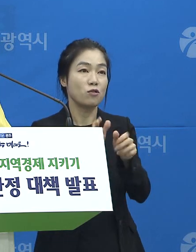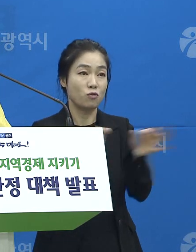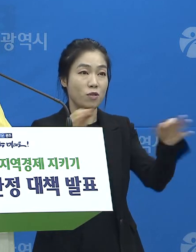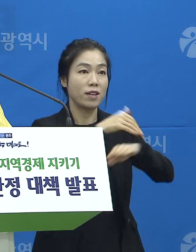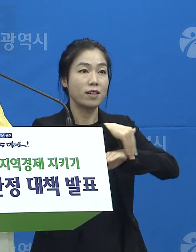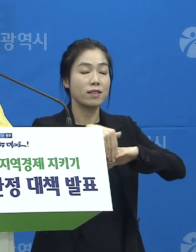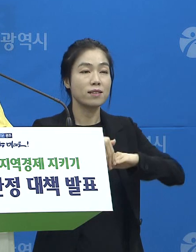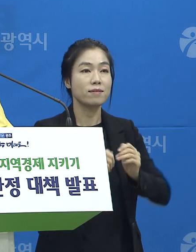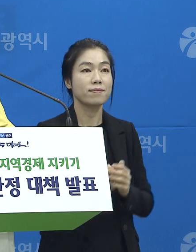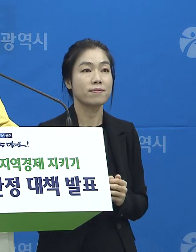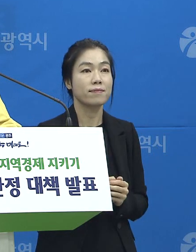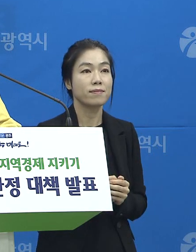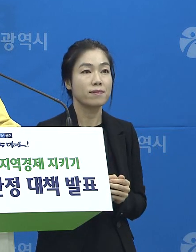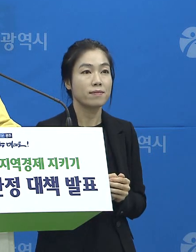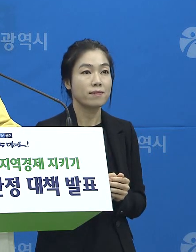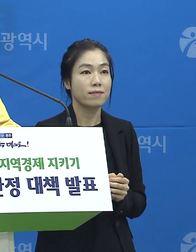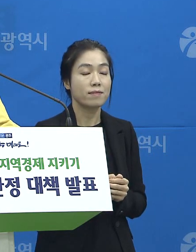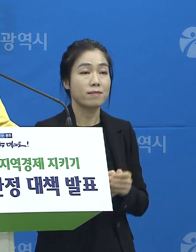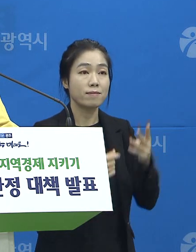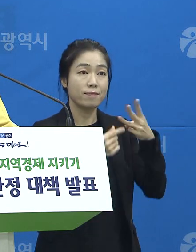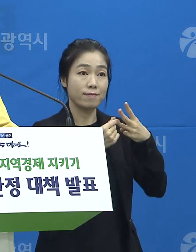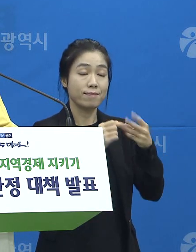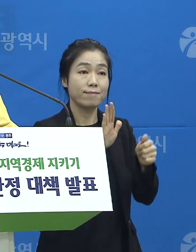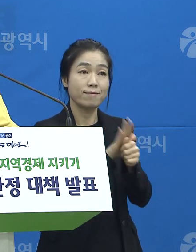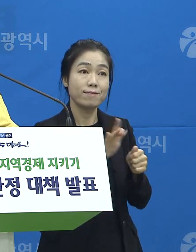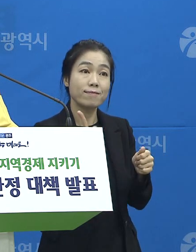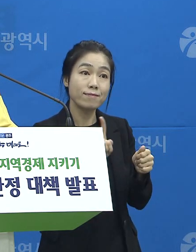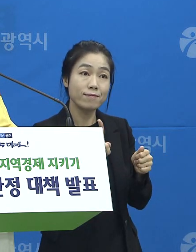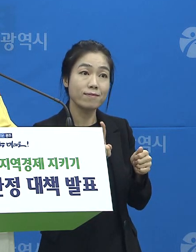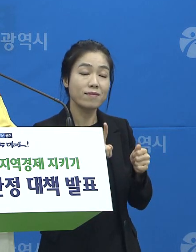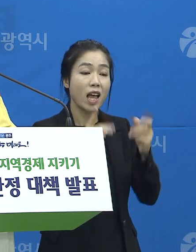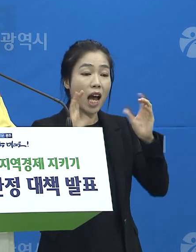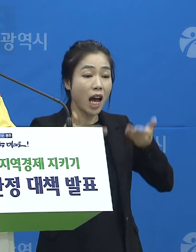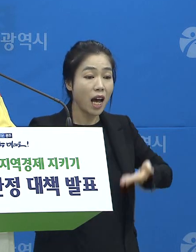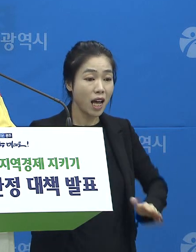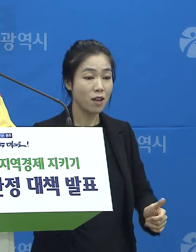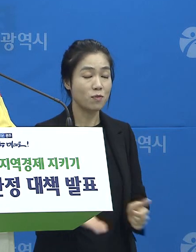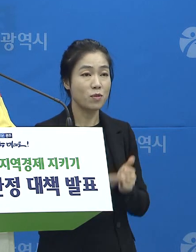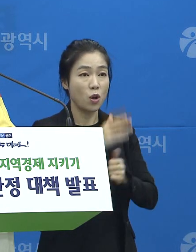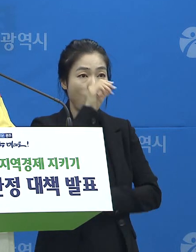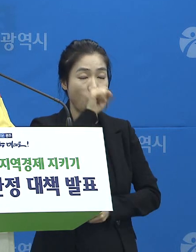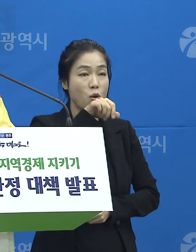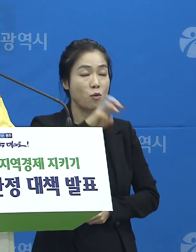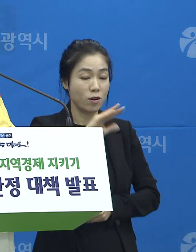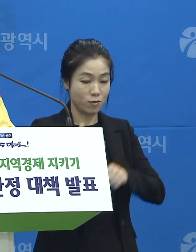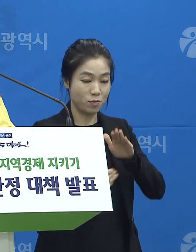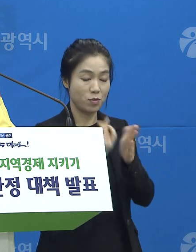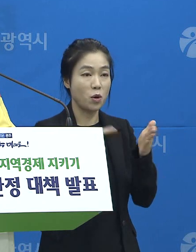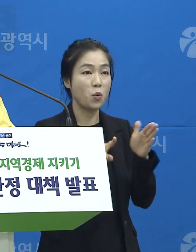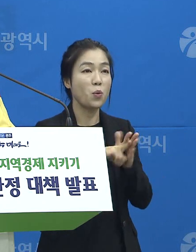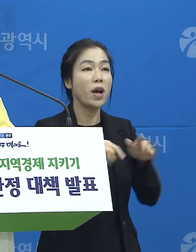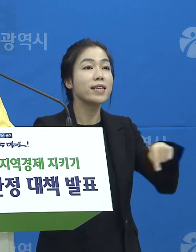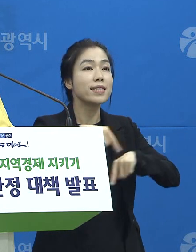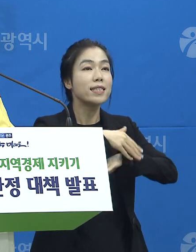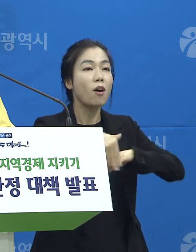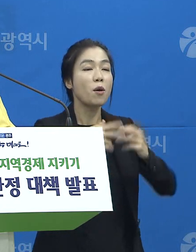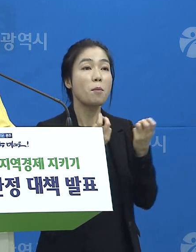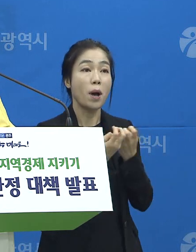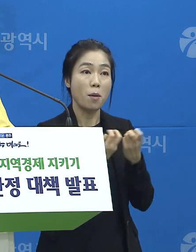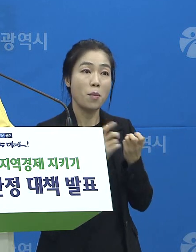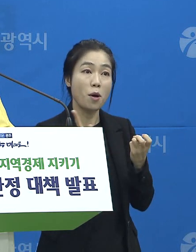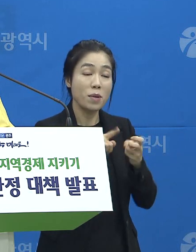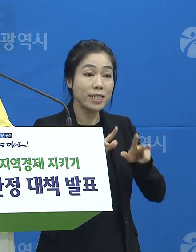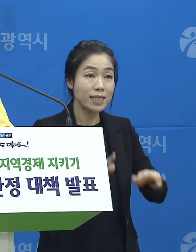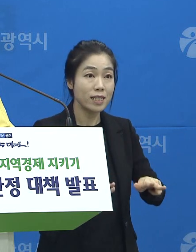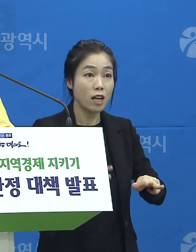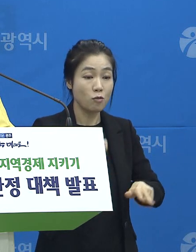예정입니다. 세 번째 지원은 아이 낳아 키우기 좋은 강주 실현을 위한 정책의 일환으로